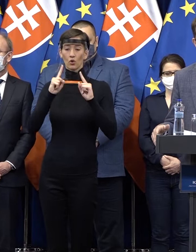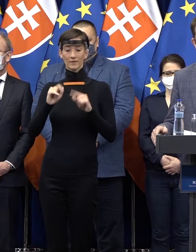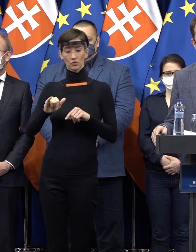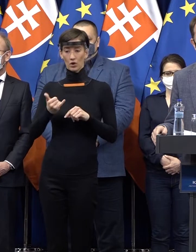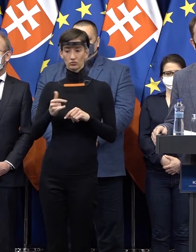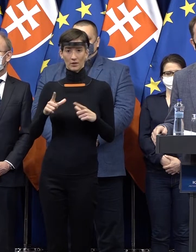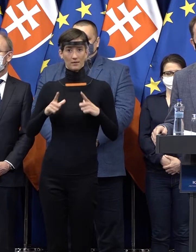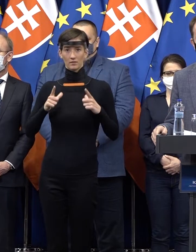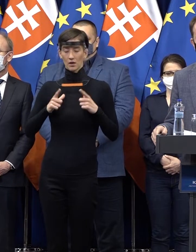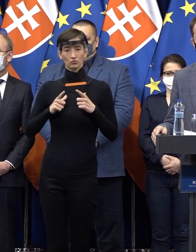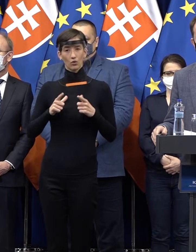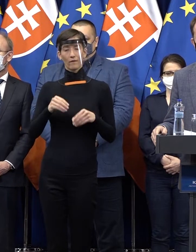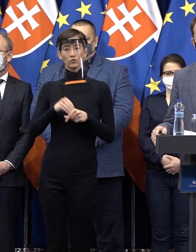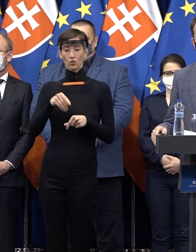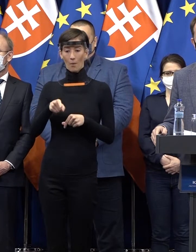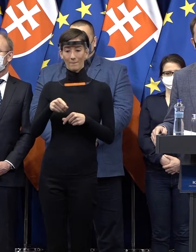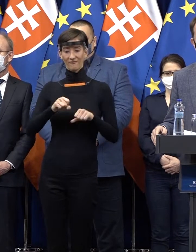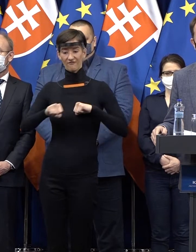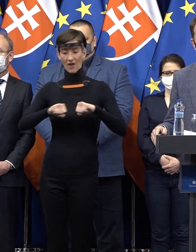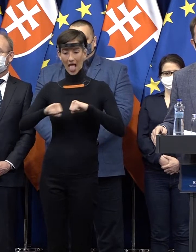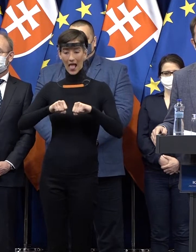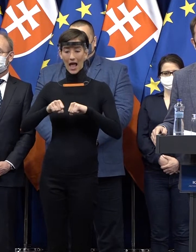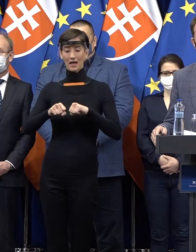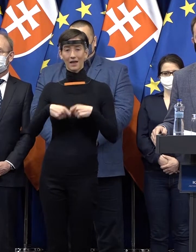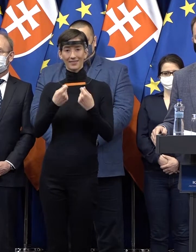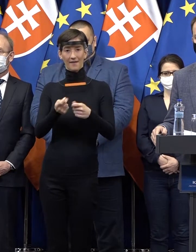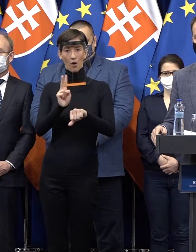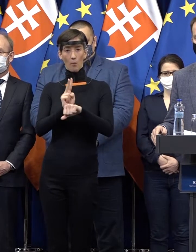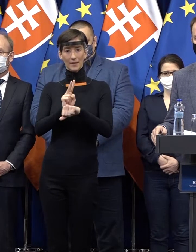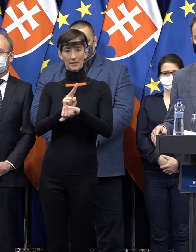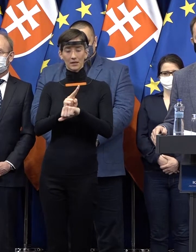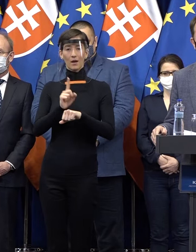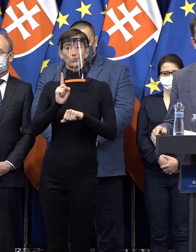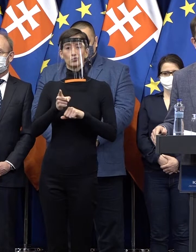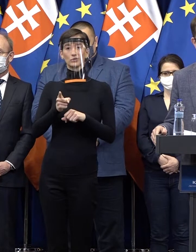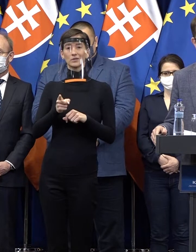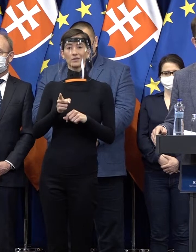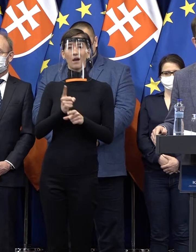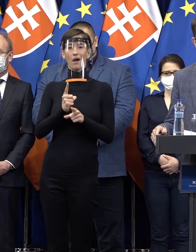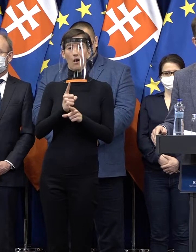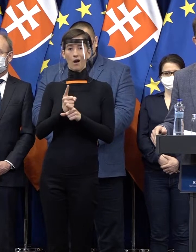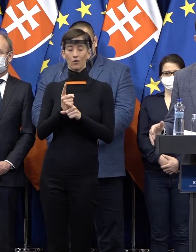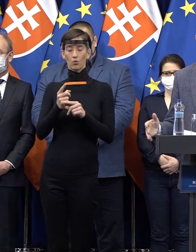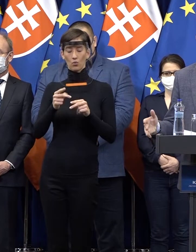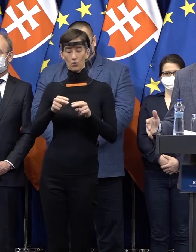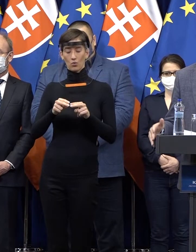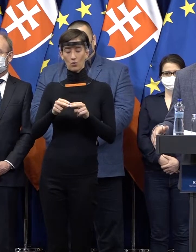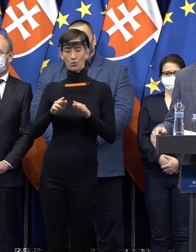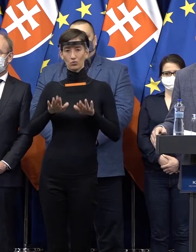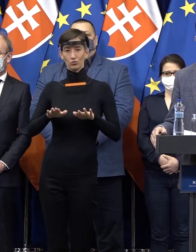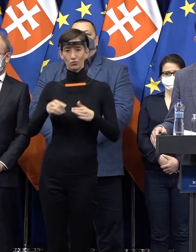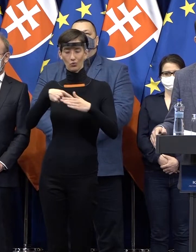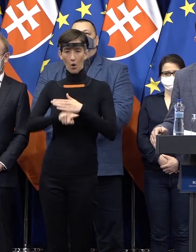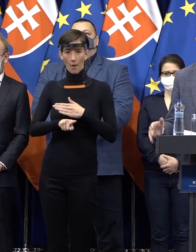určený zákaz vychádzania, tak pevne verím, že zvládneme aj ďalšie skúšky, ktoré pred nami stoja. A toto je možno